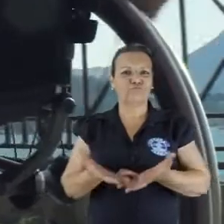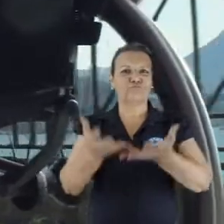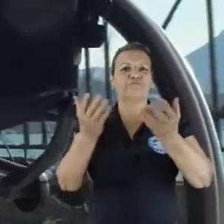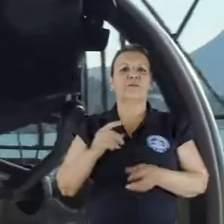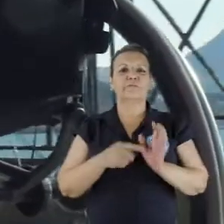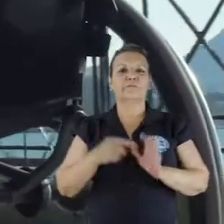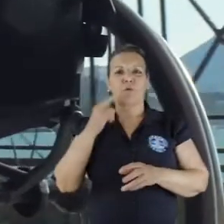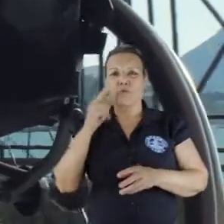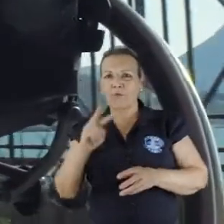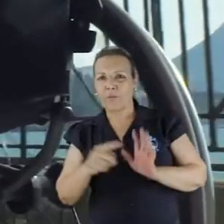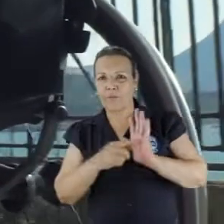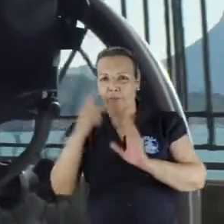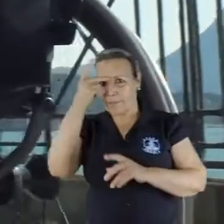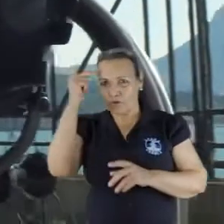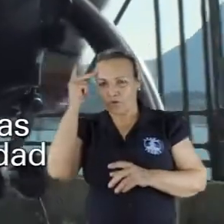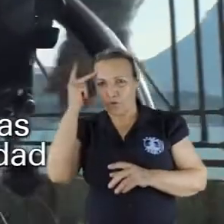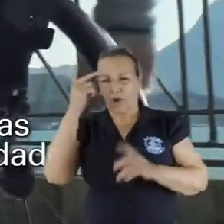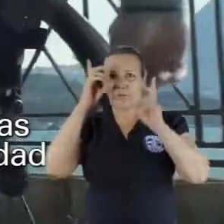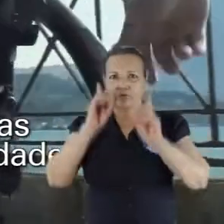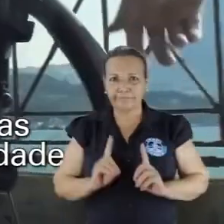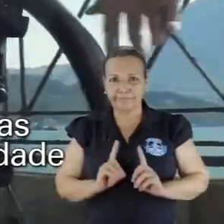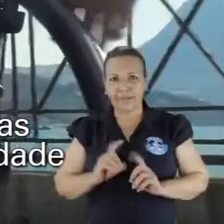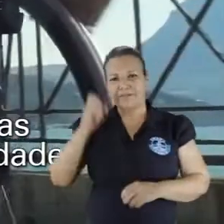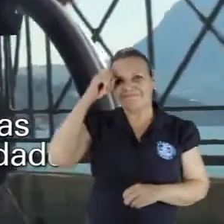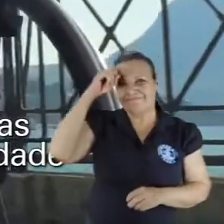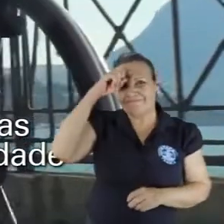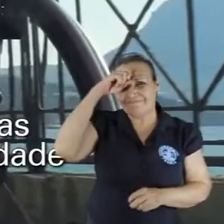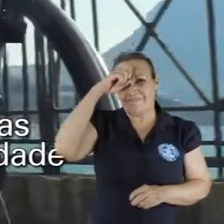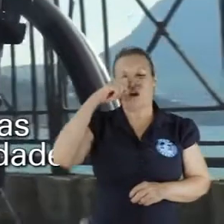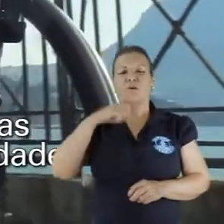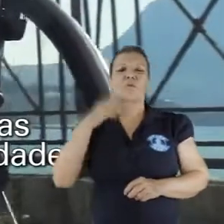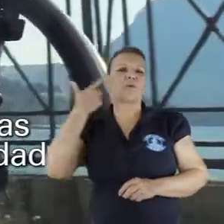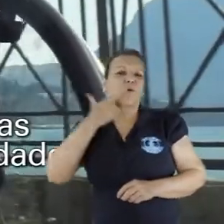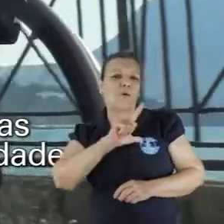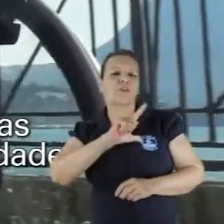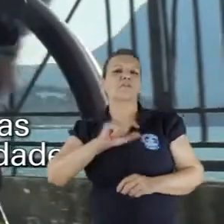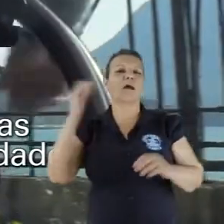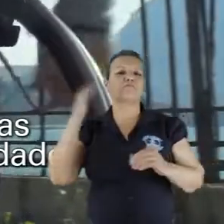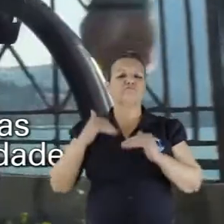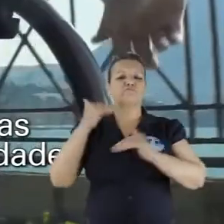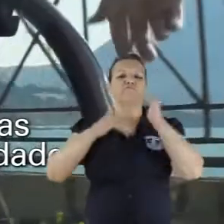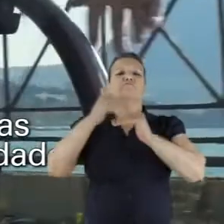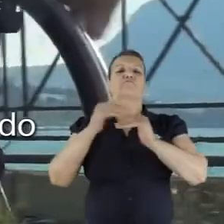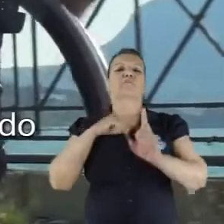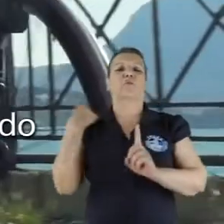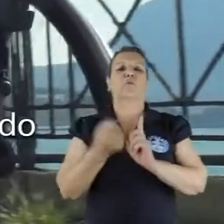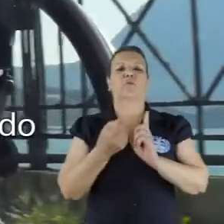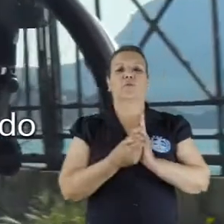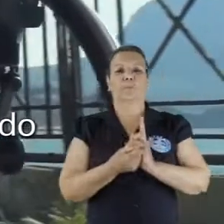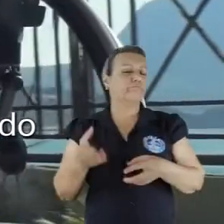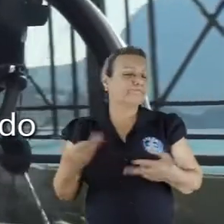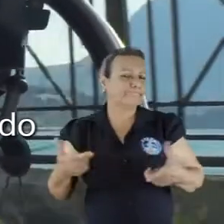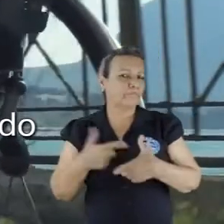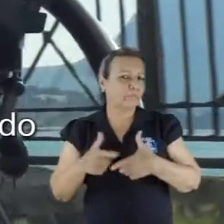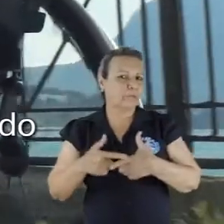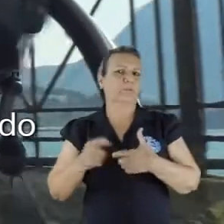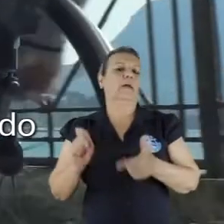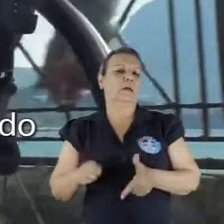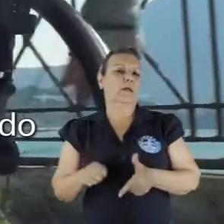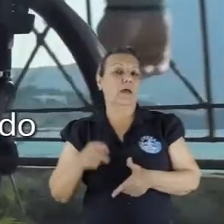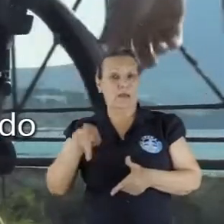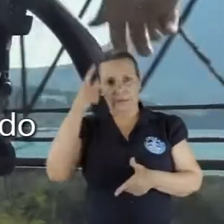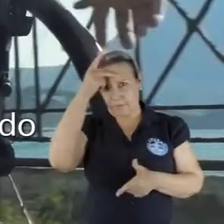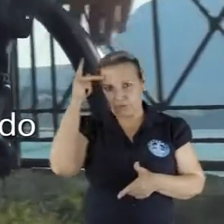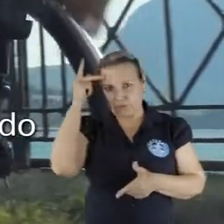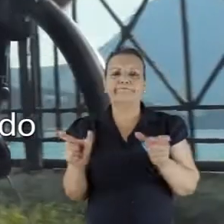em palestras motivacionais, por exemplo, assistirmos a depoimento de pessoas com algum tipo de deficiência e dificuldade conquistarem um